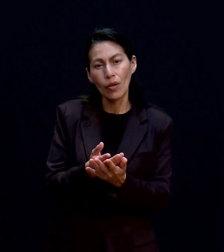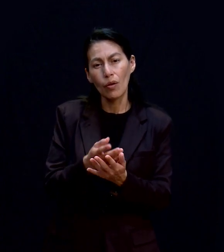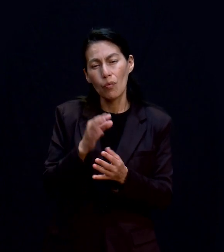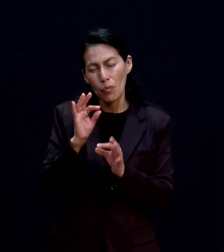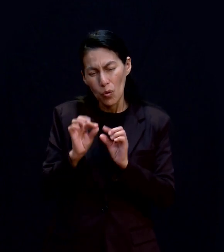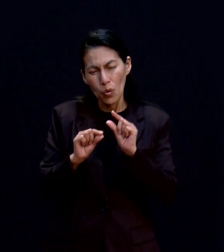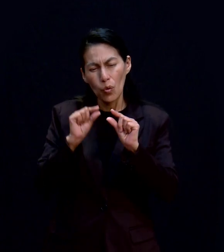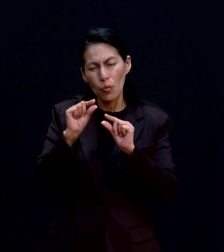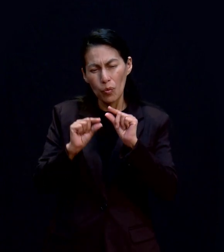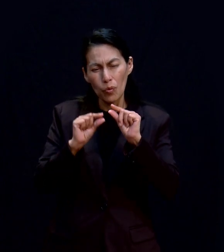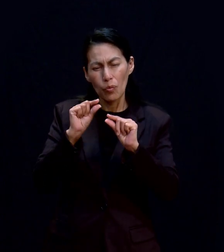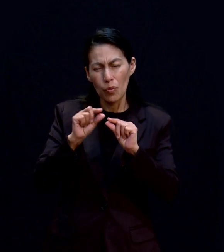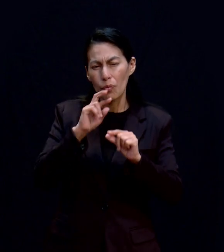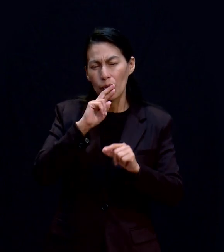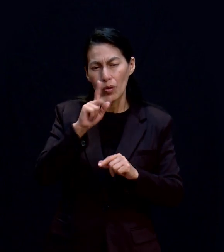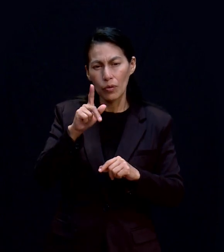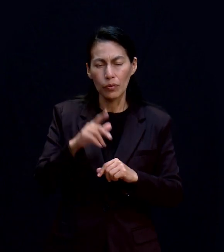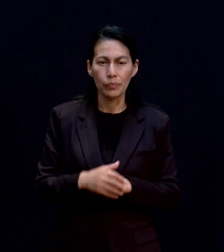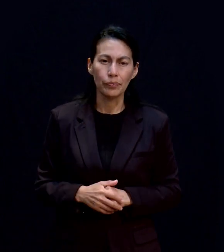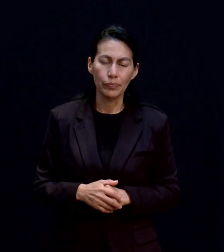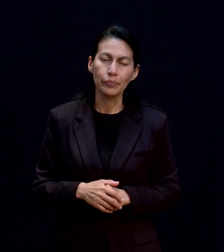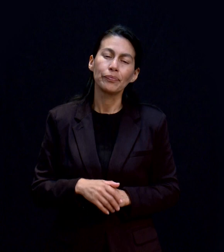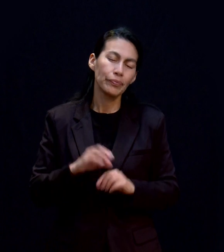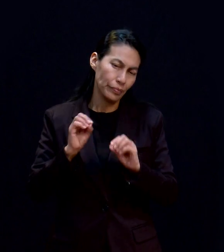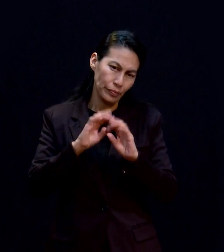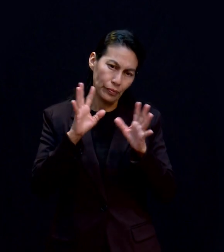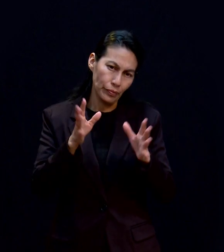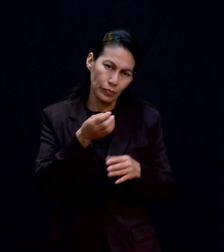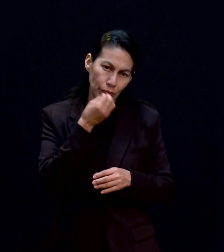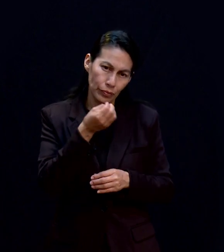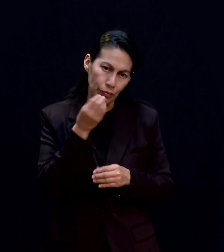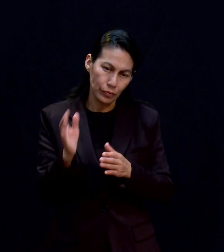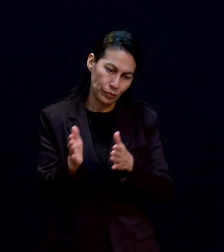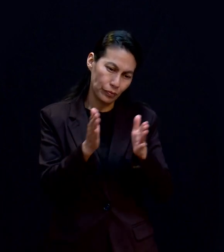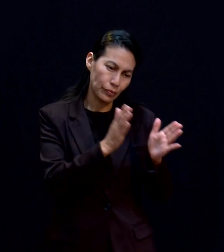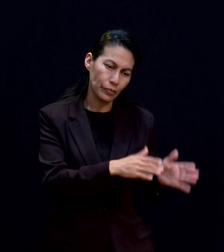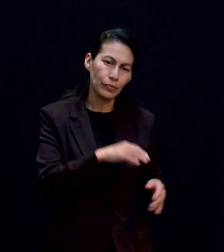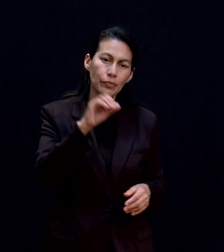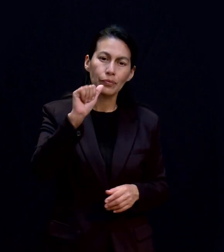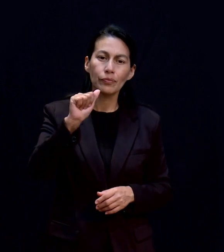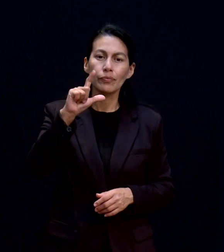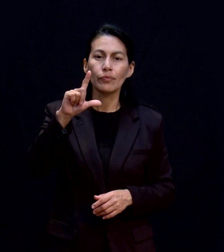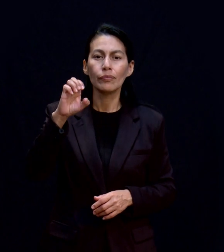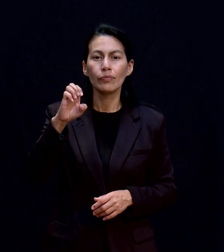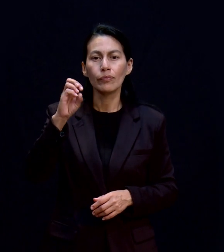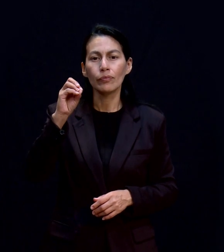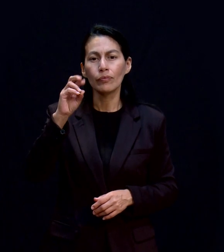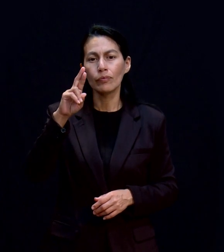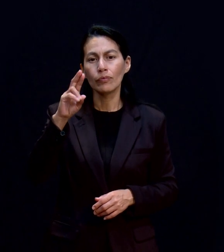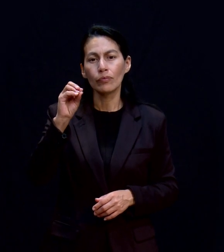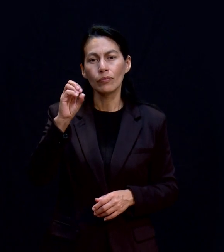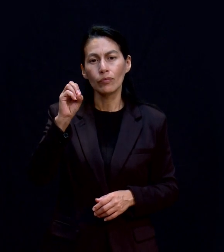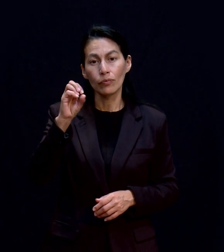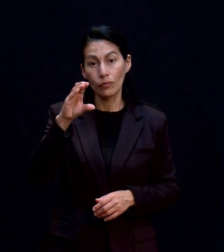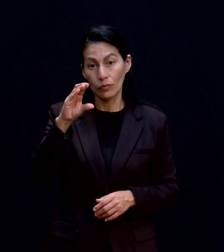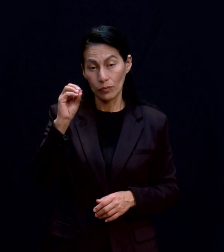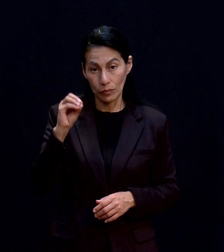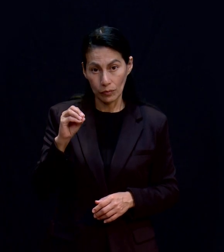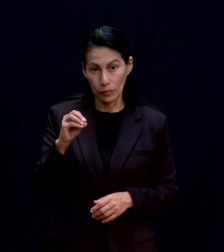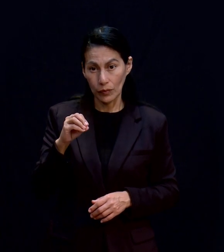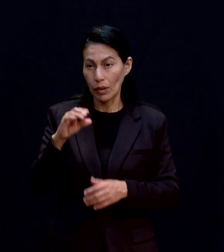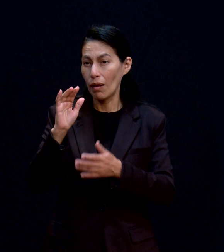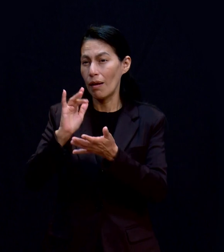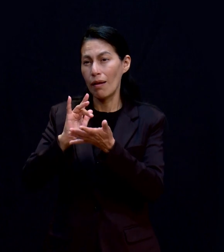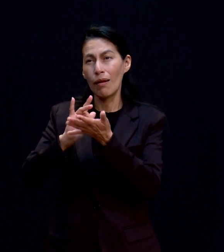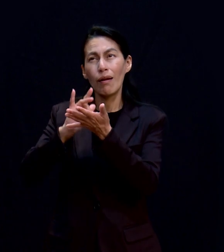reglas por este sobrino que tú tienes alex orozco buenas noches doy muchas gracias a